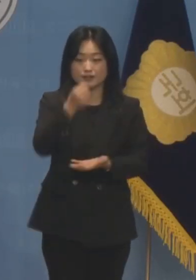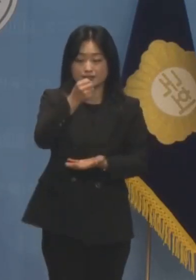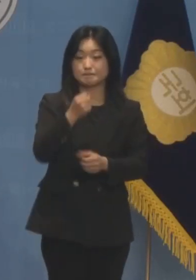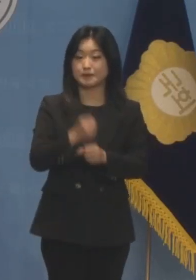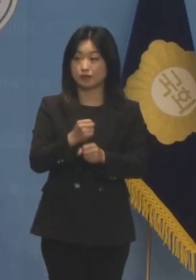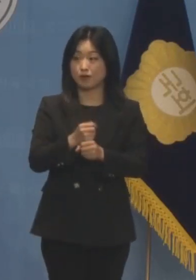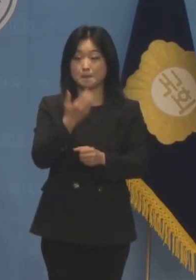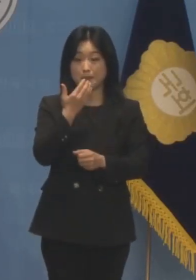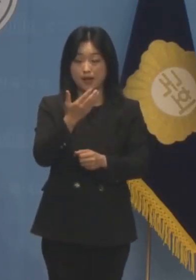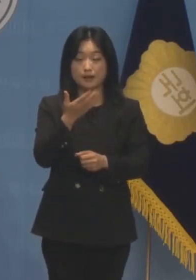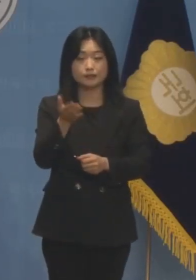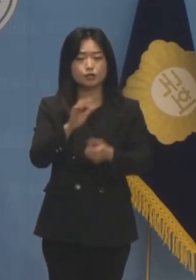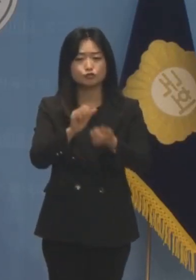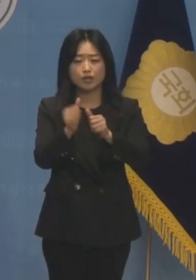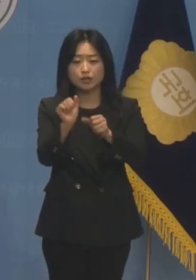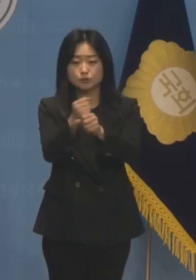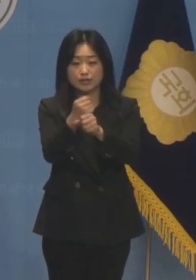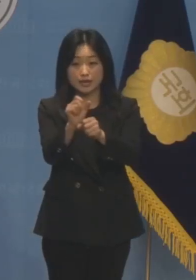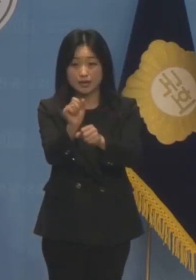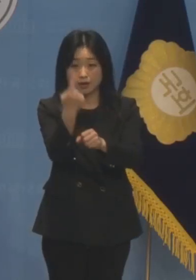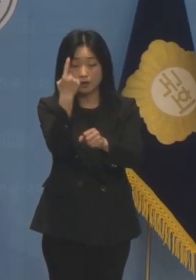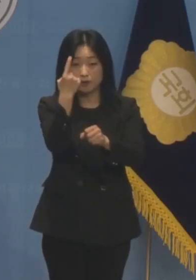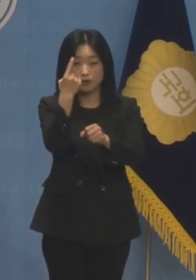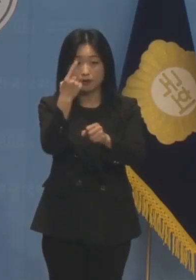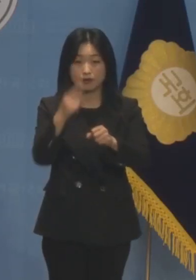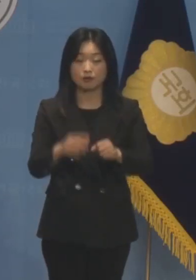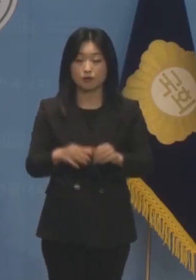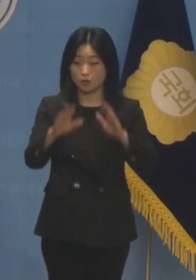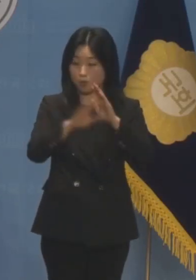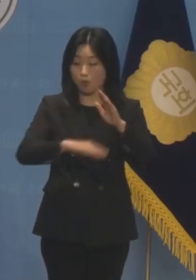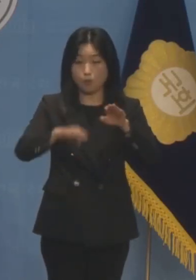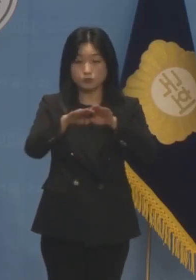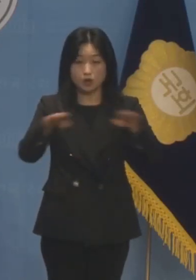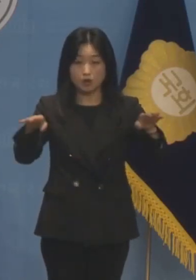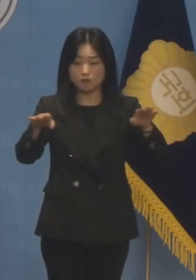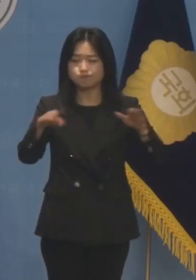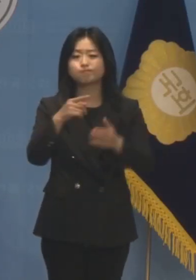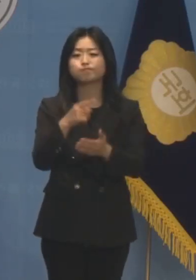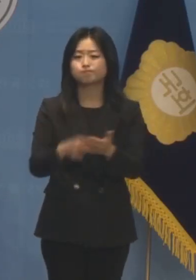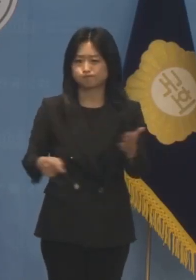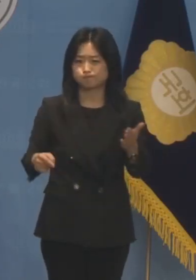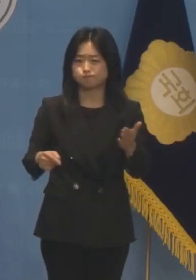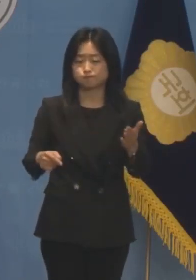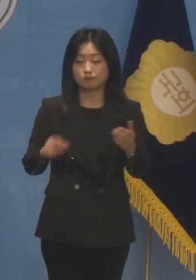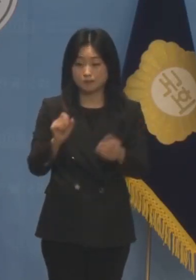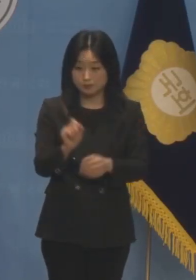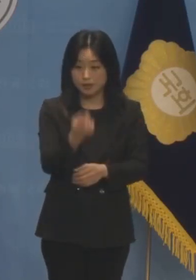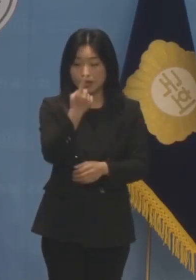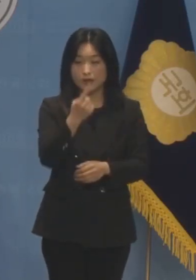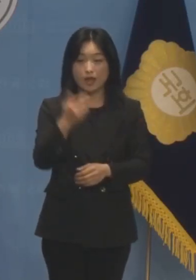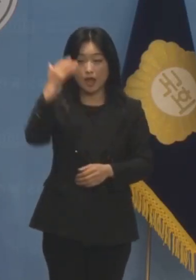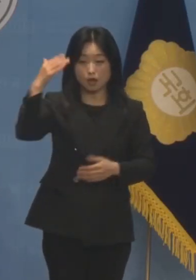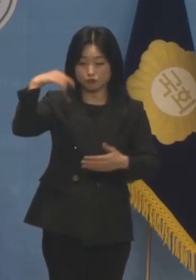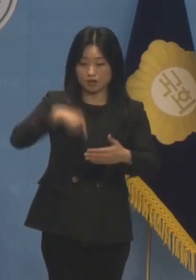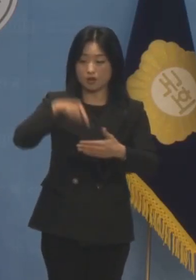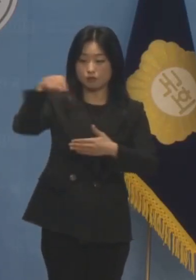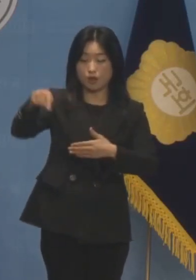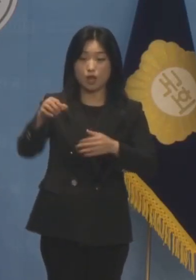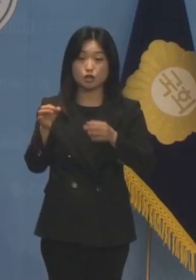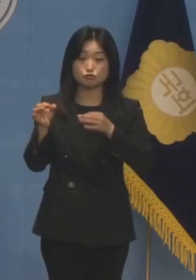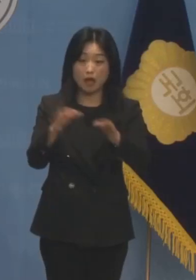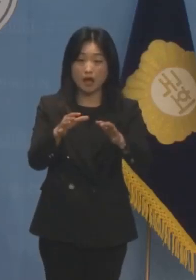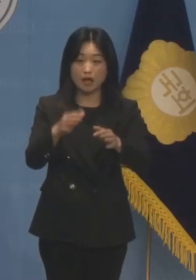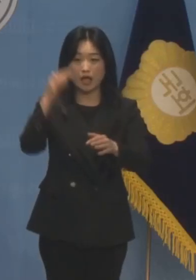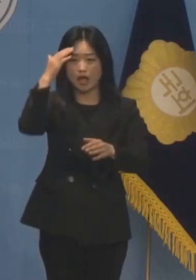그러나 주가 조작으로 인해 시장의 공정성과 투명성이 훼손되면 국내외 투자자들은 한국